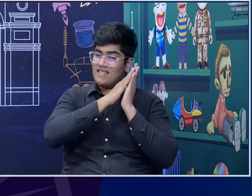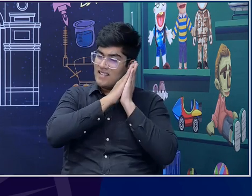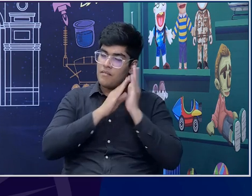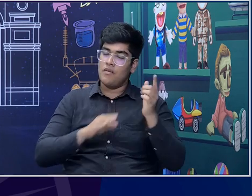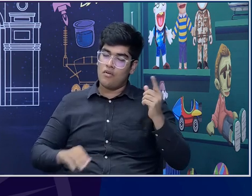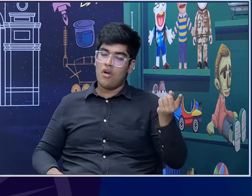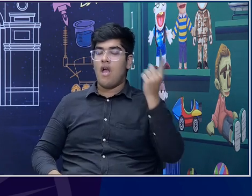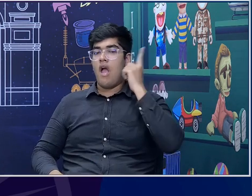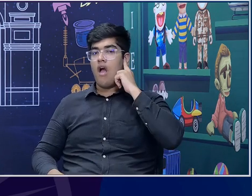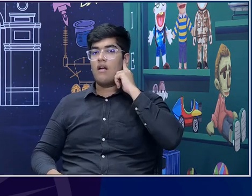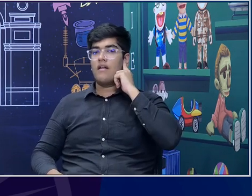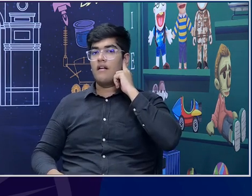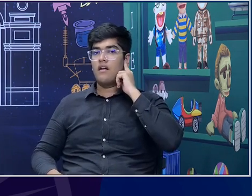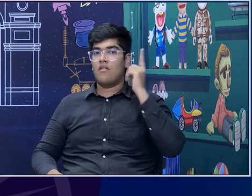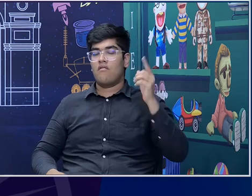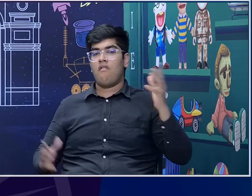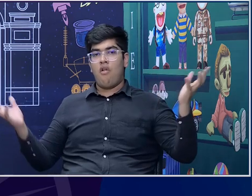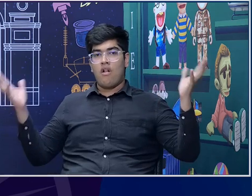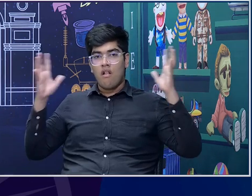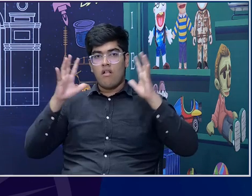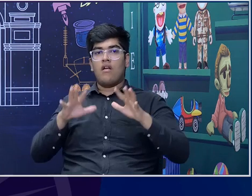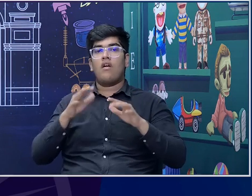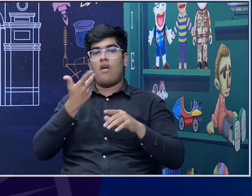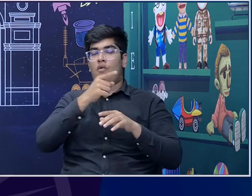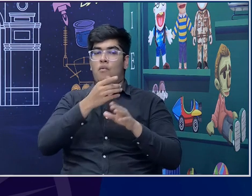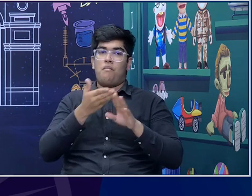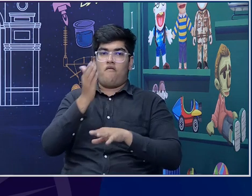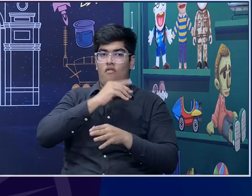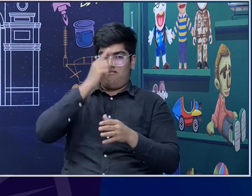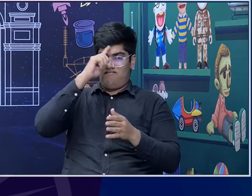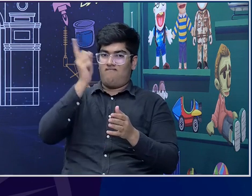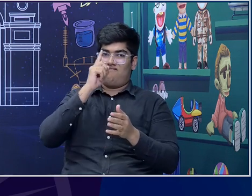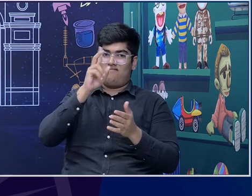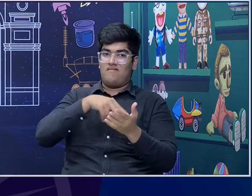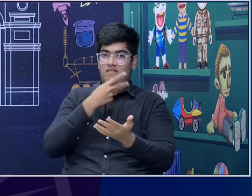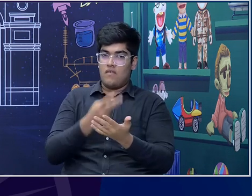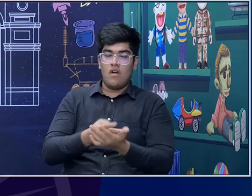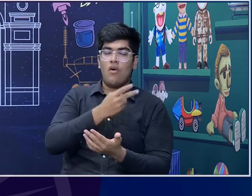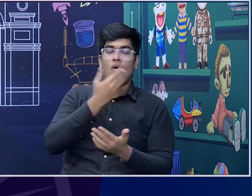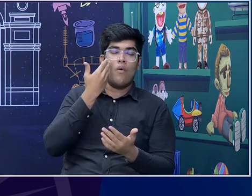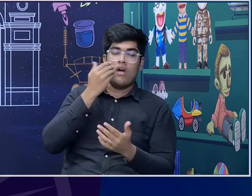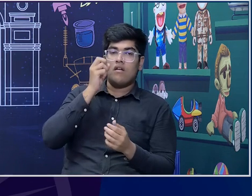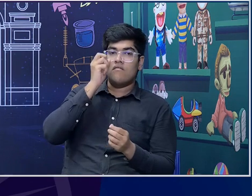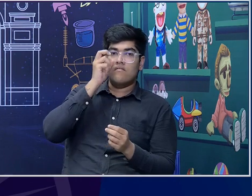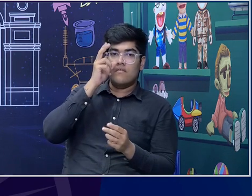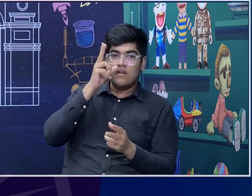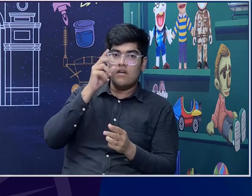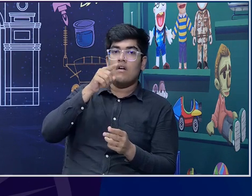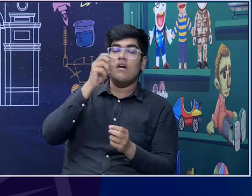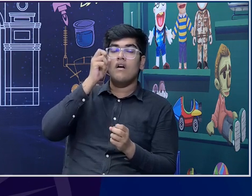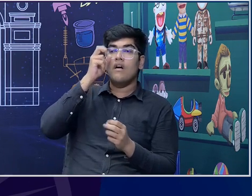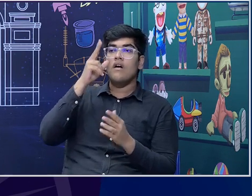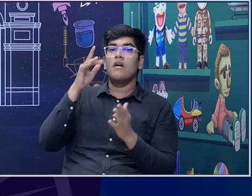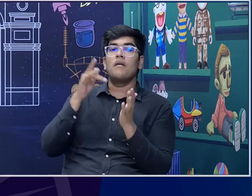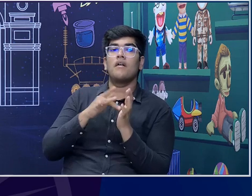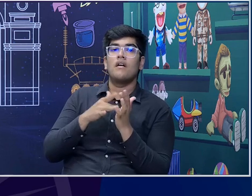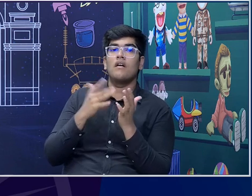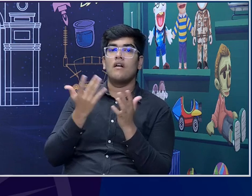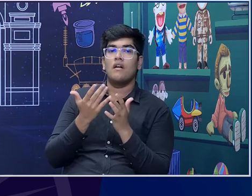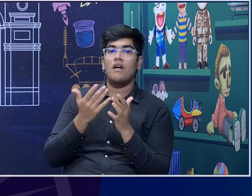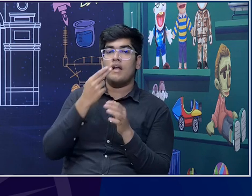सब आए जब उनकी आग खुलिया वो तो बिहोश हो गए जी अब उनकी जब आग खुली पता है कहा खुल जो इंद्रा गांधी